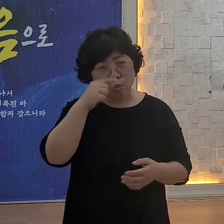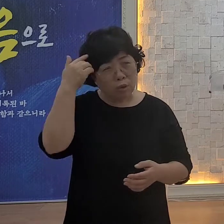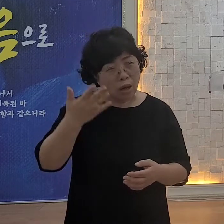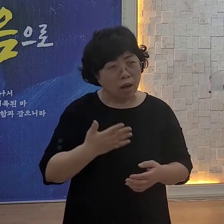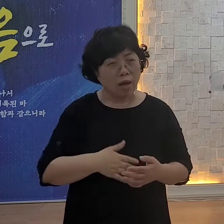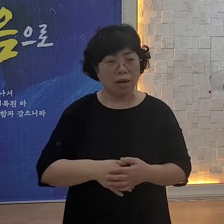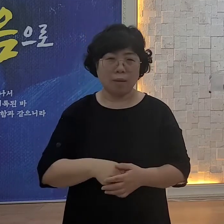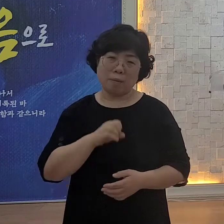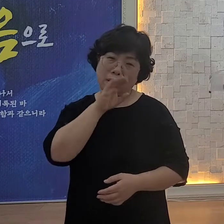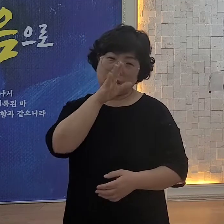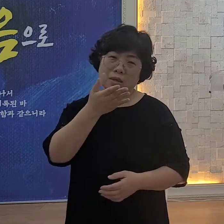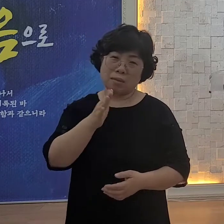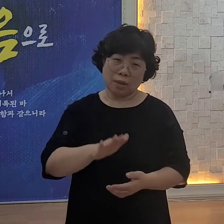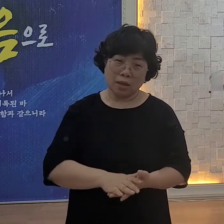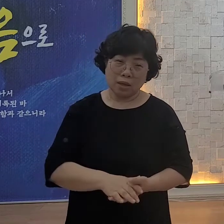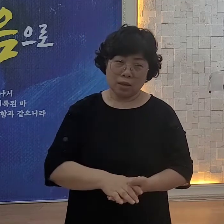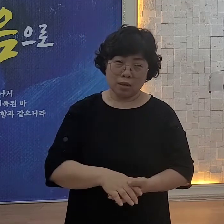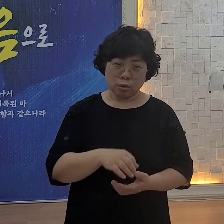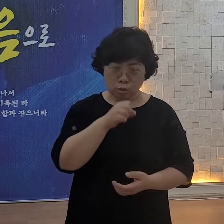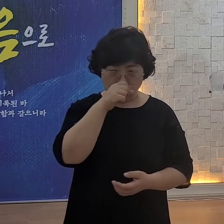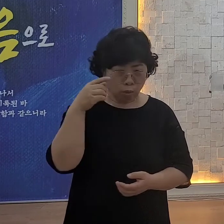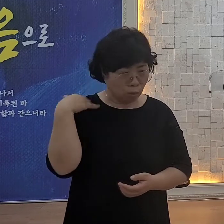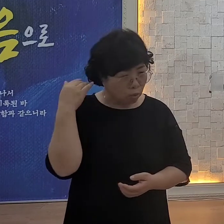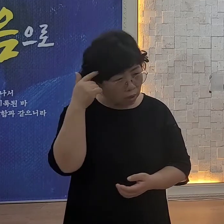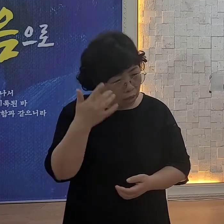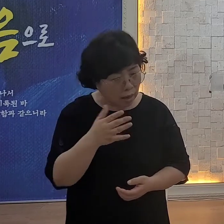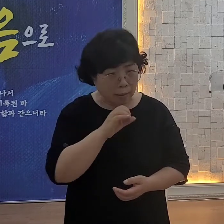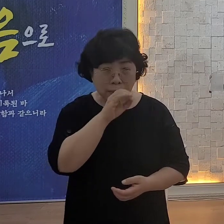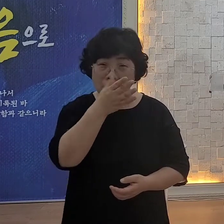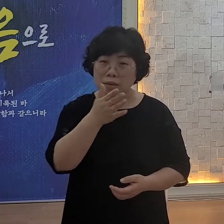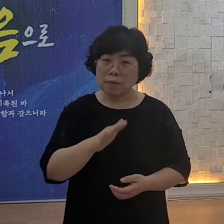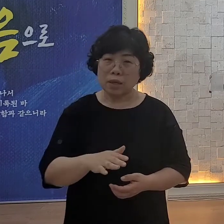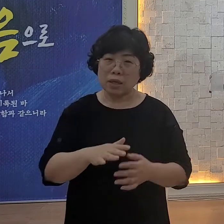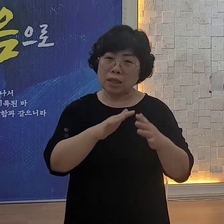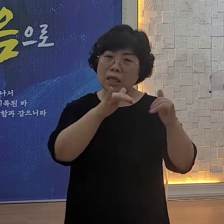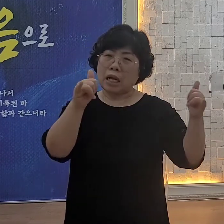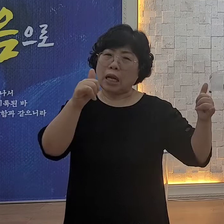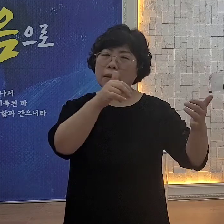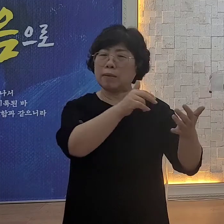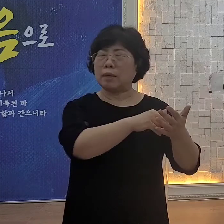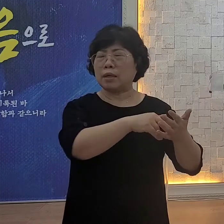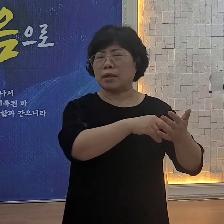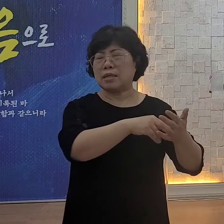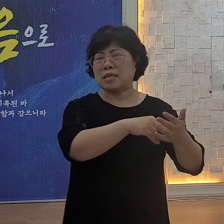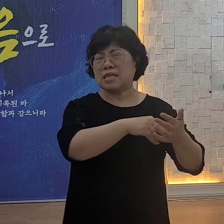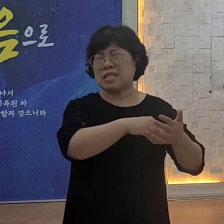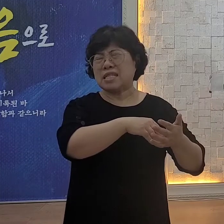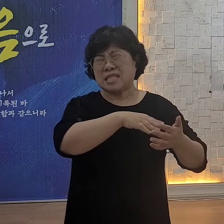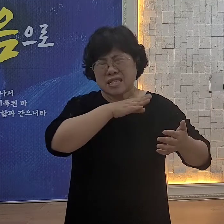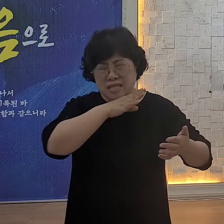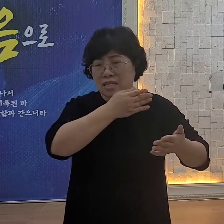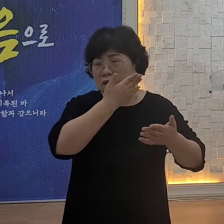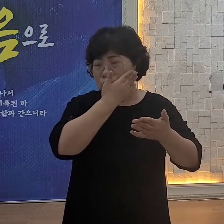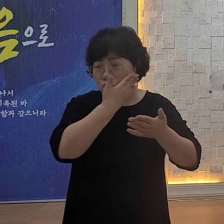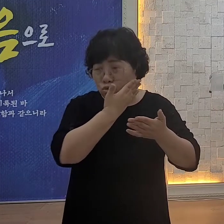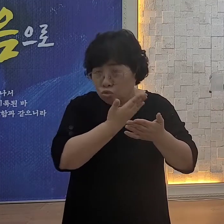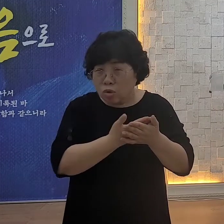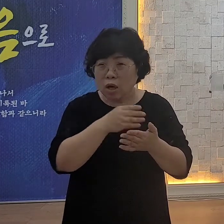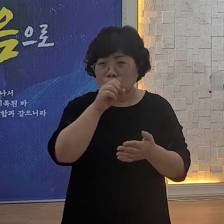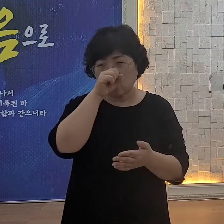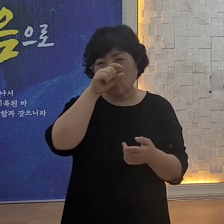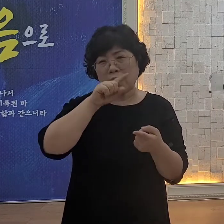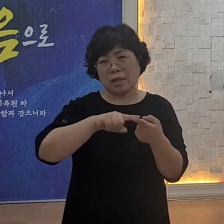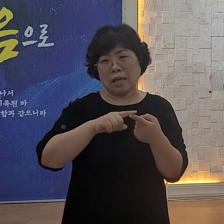계실지 모르겠지만 우리 인간은요, 뭐가 진짜 좋은지를 잘 모릅니다. 이게 무슨